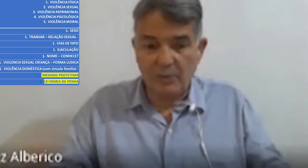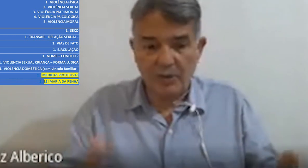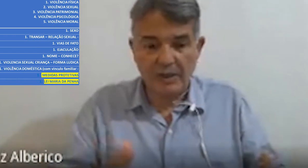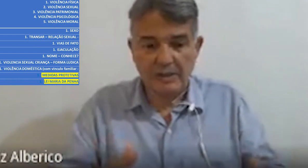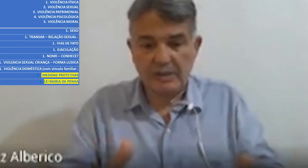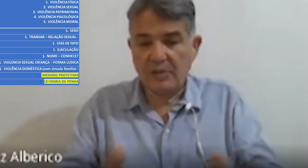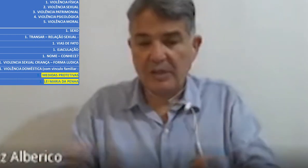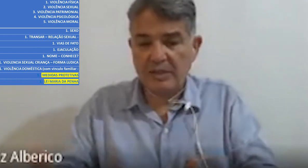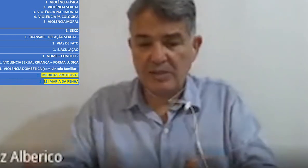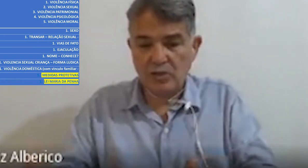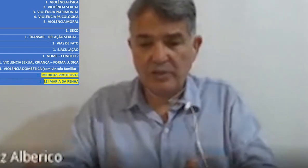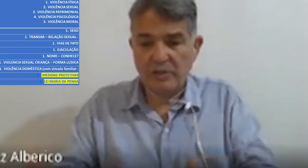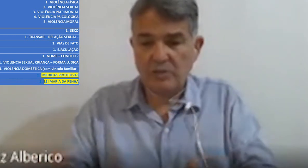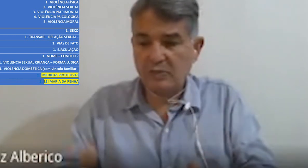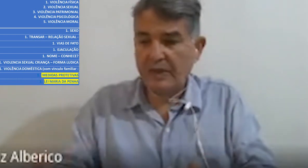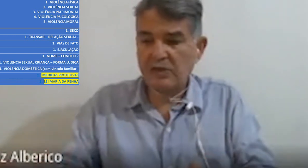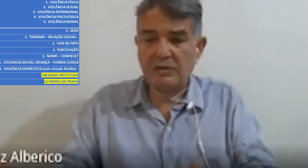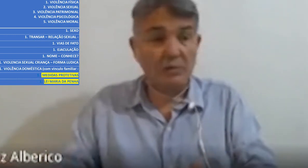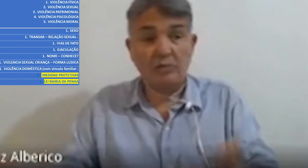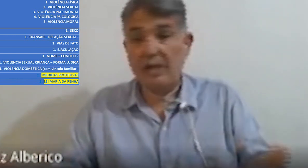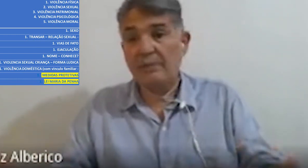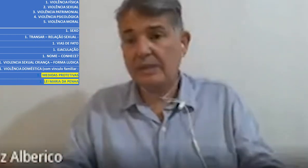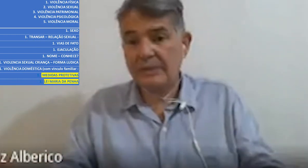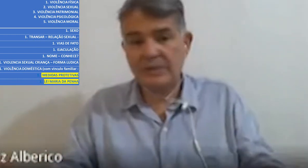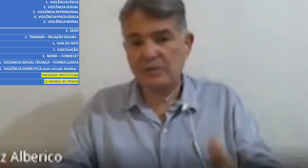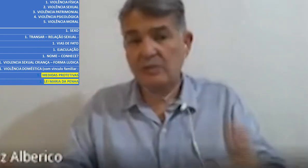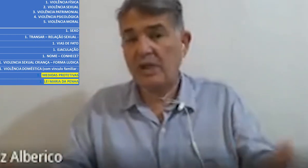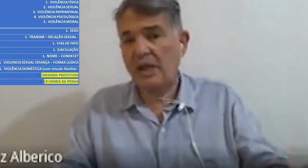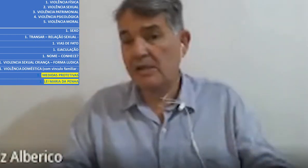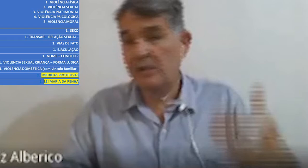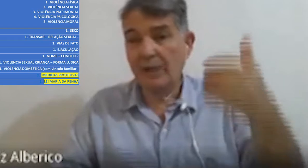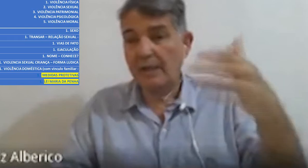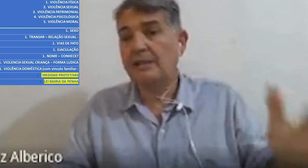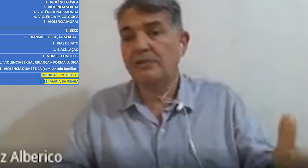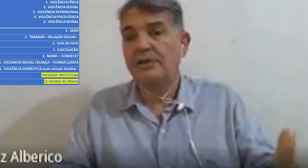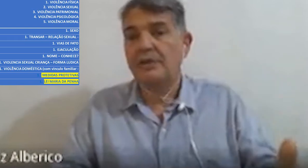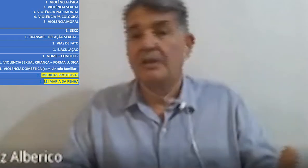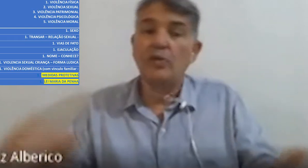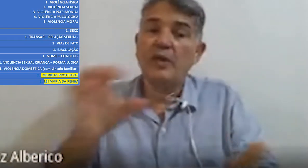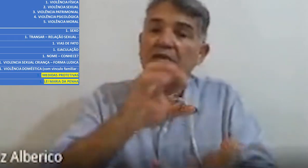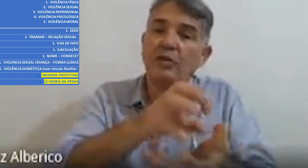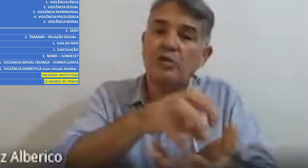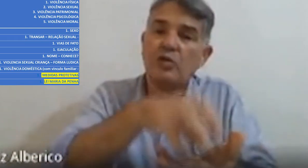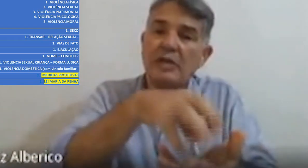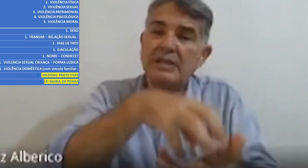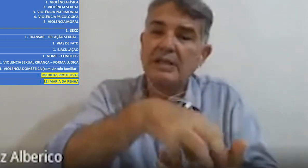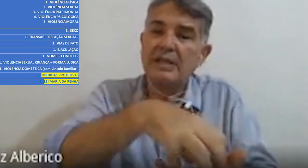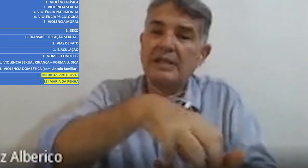Porque se são crianças surdas e os pais não sabem Libras, não estão nem aí, estão largando, como é que vai construir nessa criança